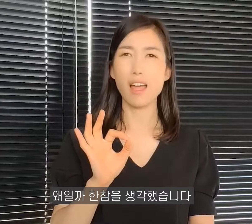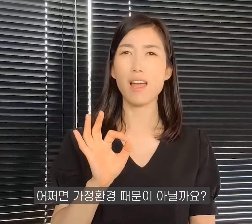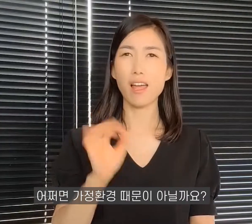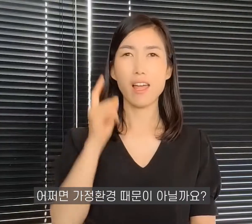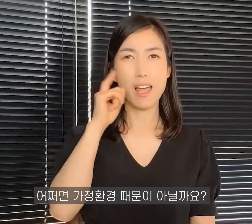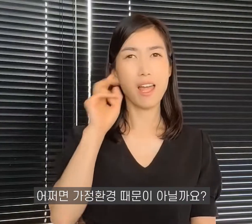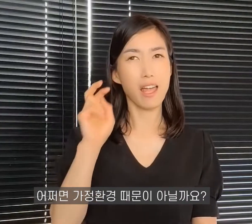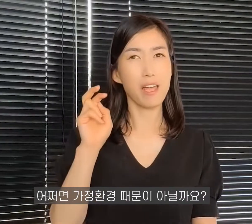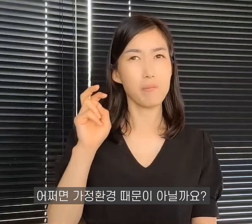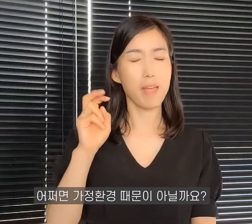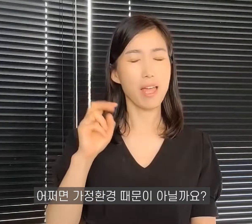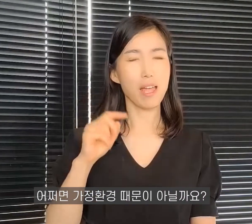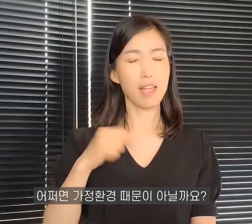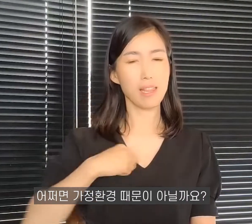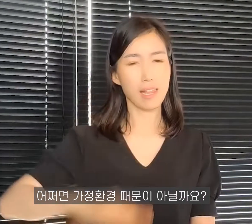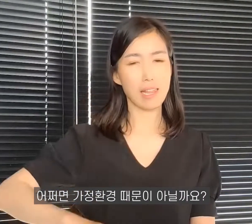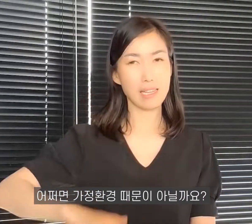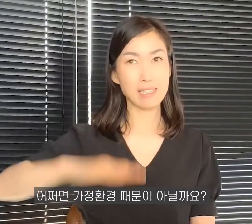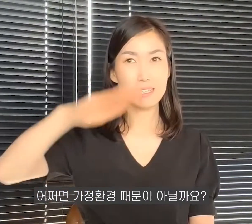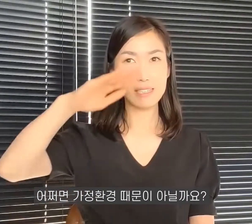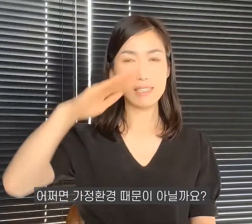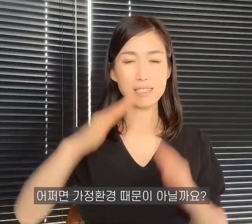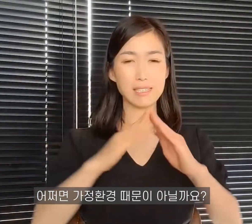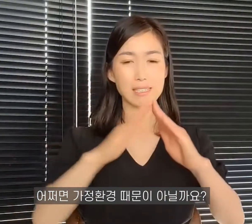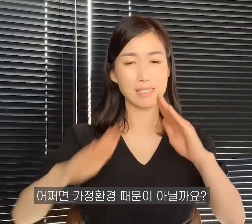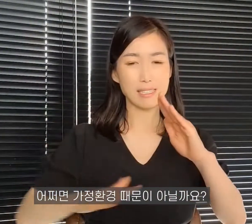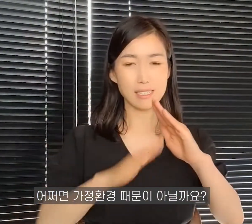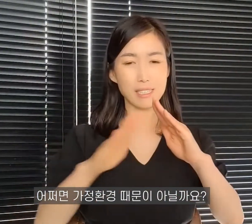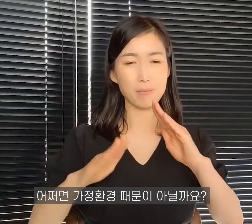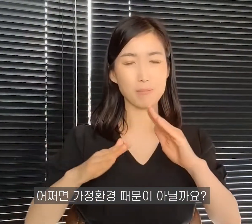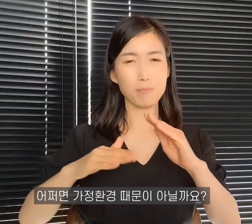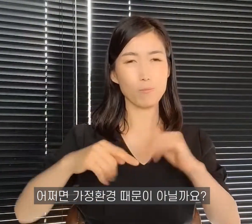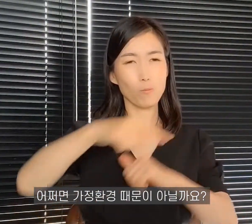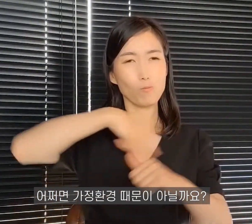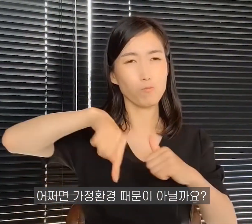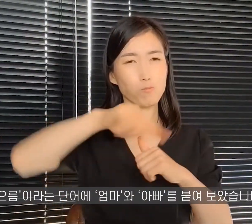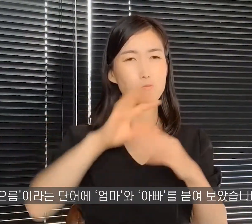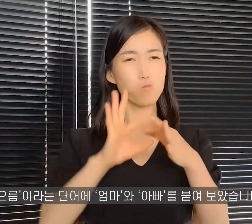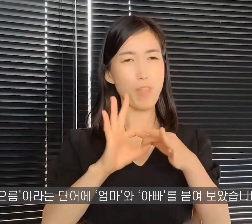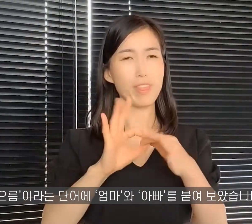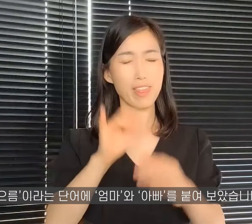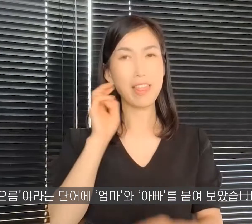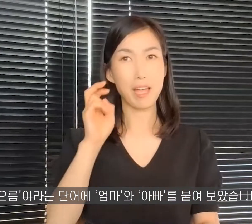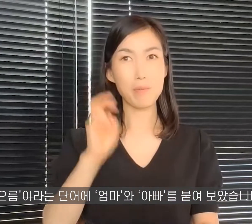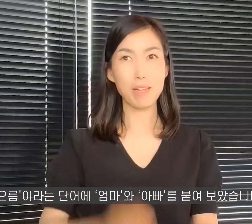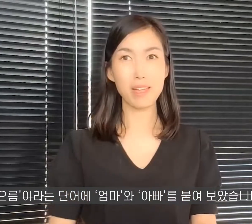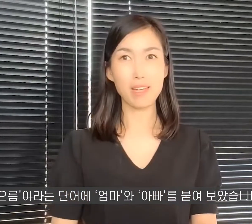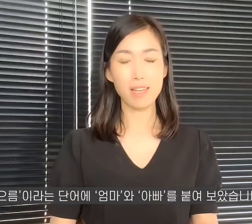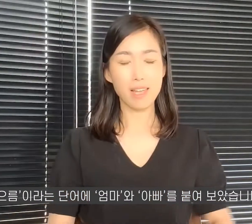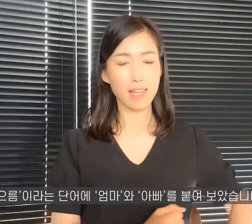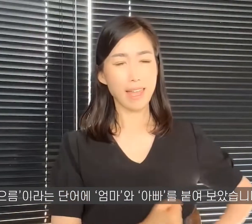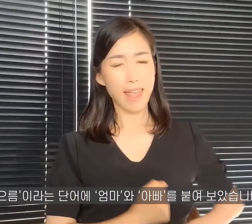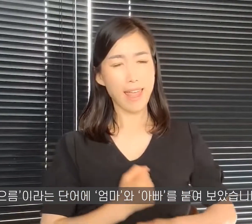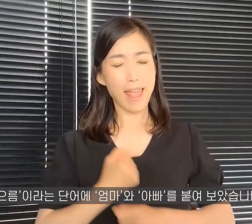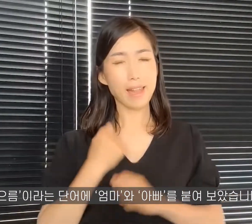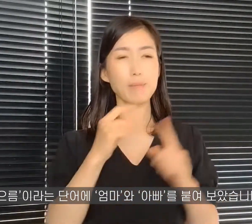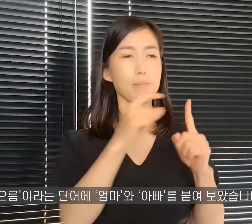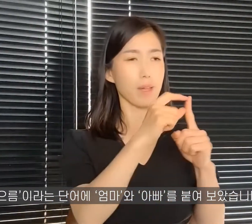어쩌면 가정 환경 때문이 아닐까요 게으름 이라는 단어에 엄마와 아빠를 붙여